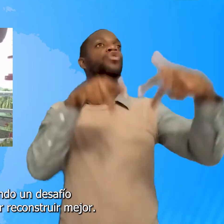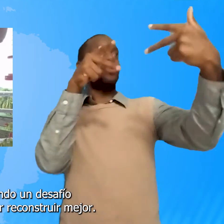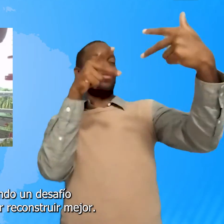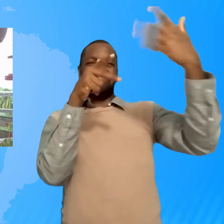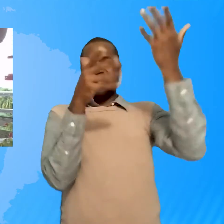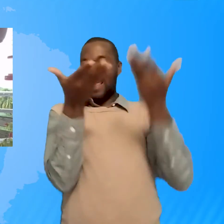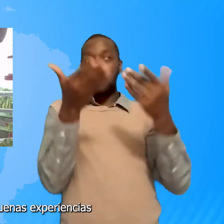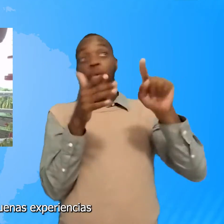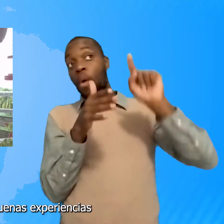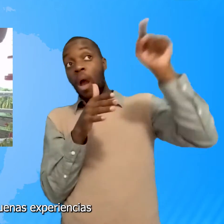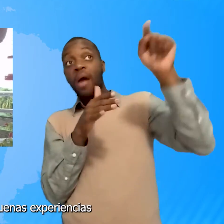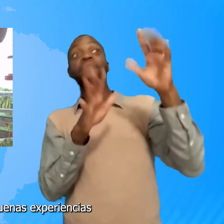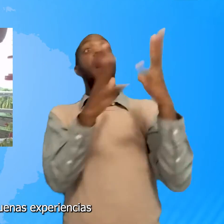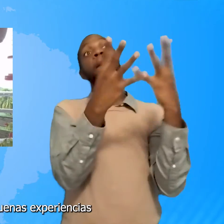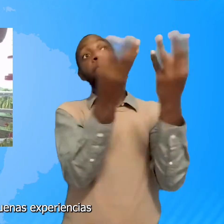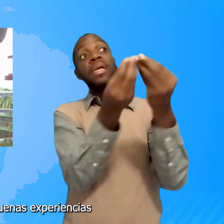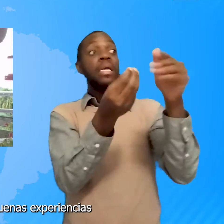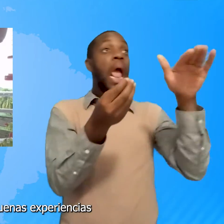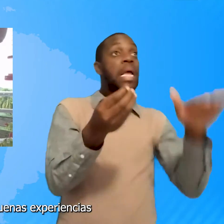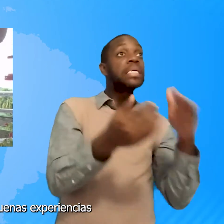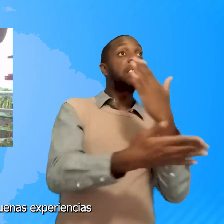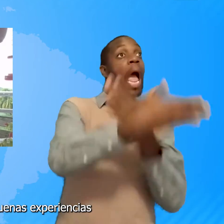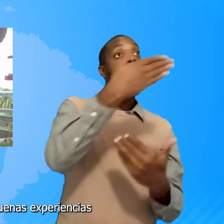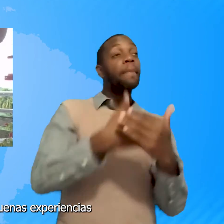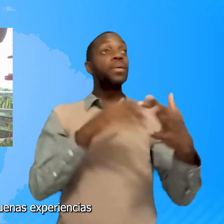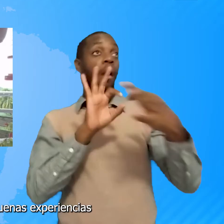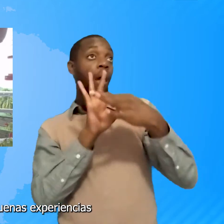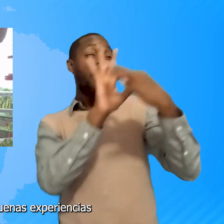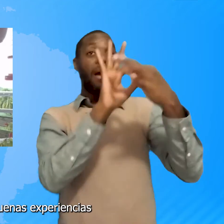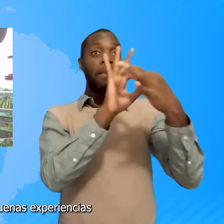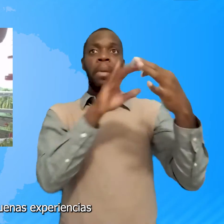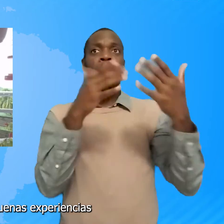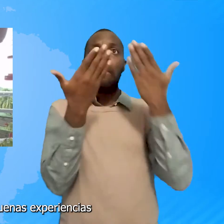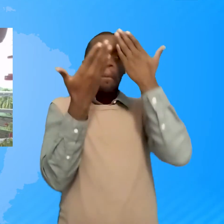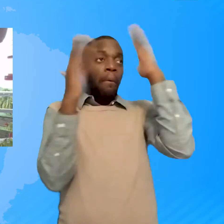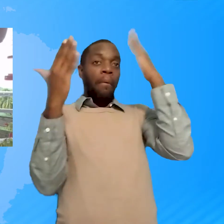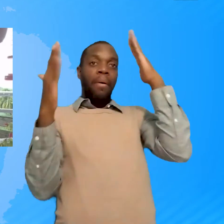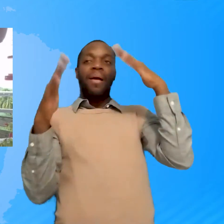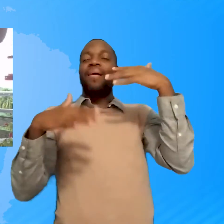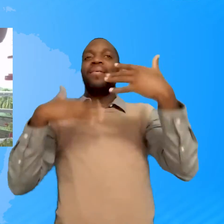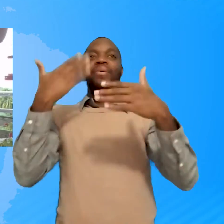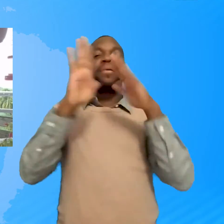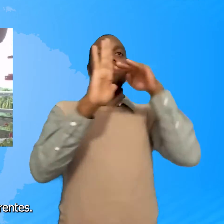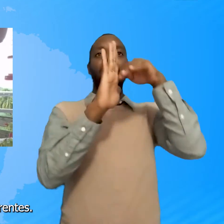reconstruir mejor. Hay bolsones de buenas experiencias